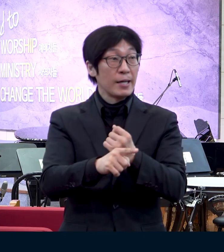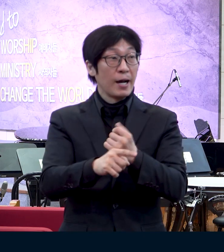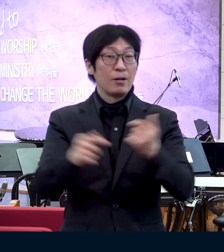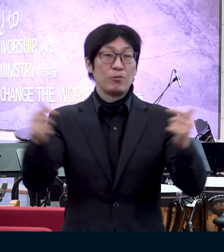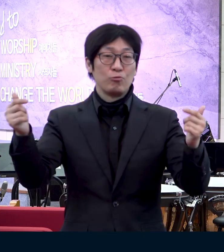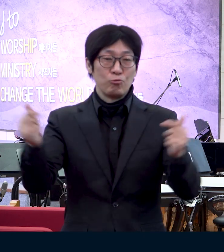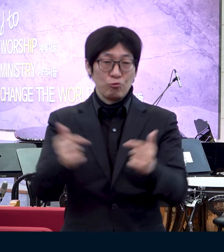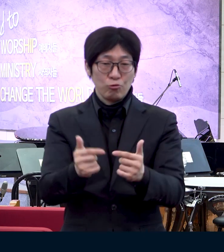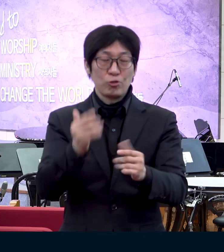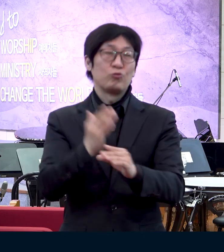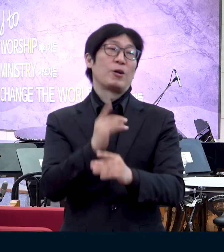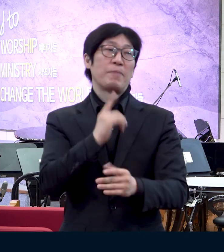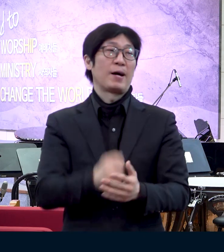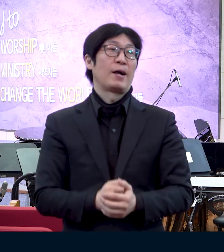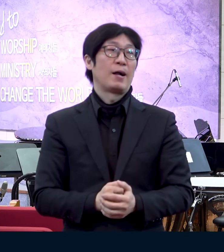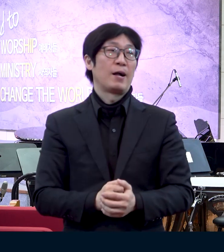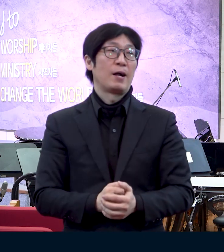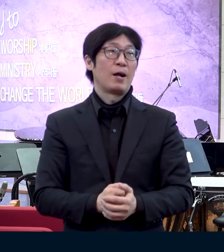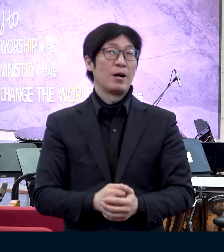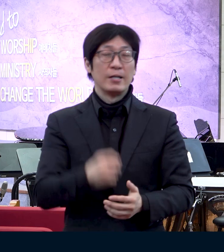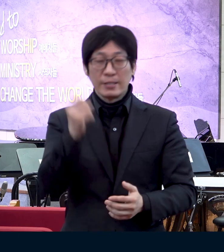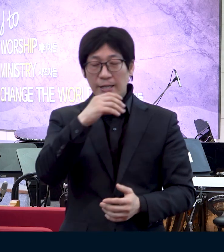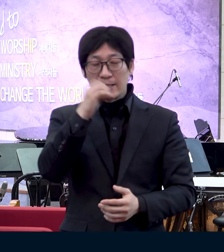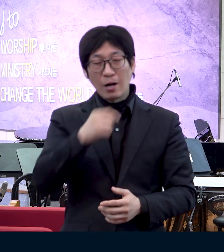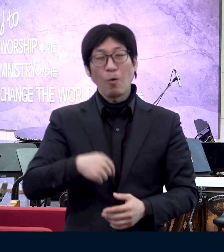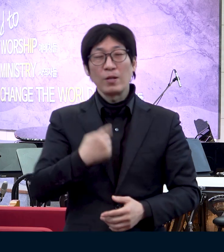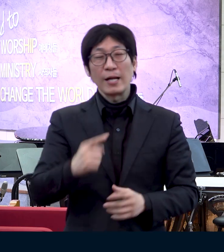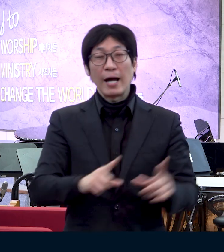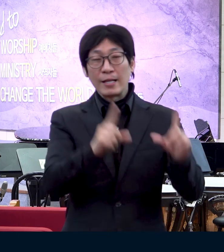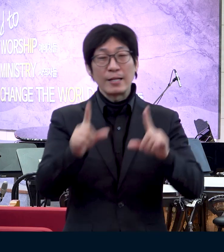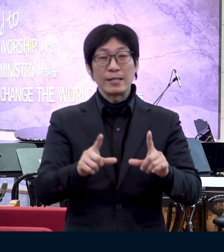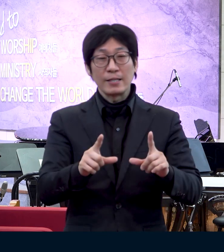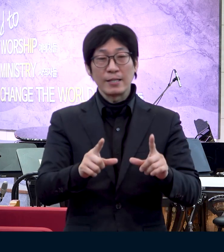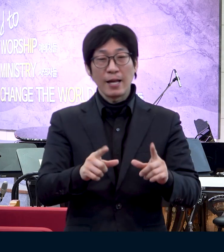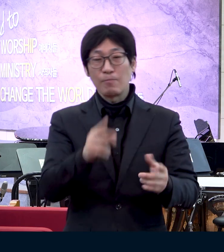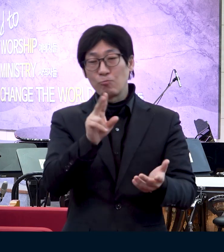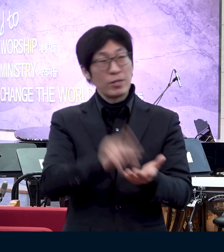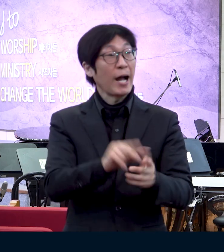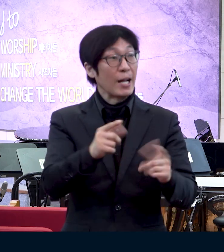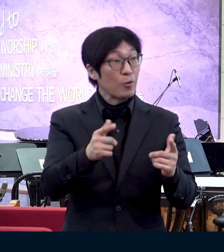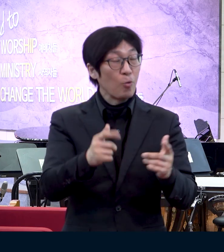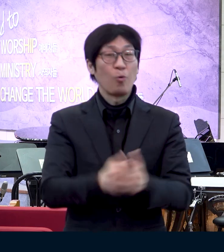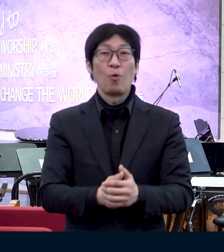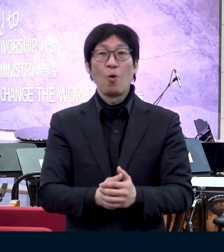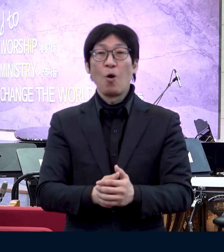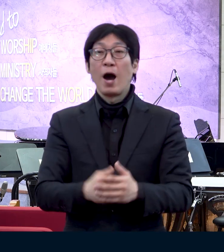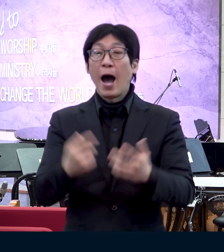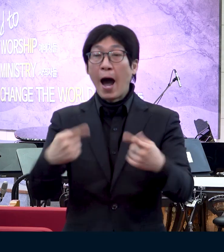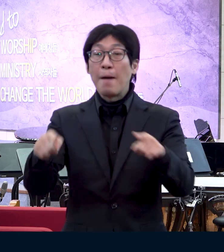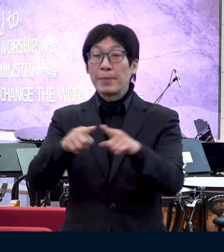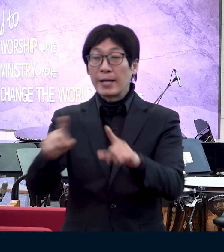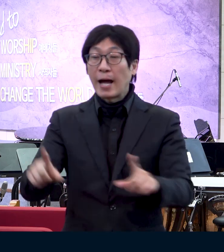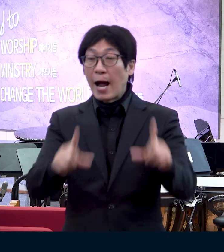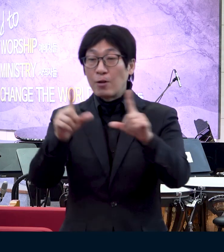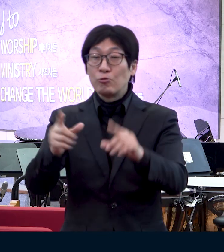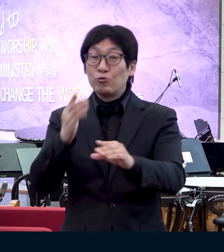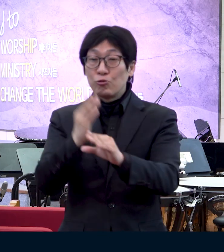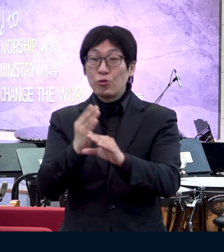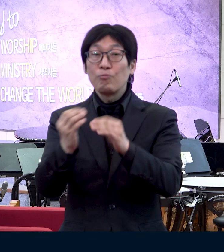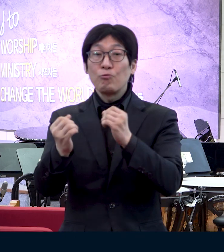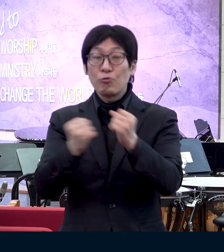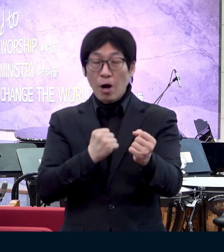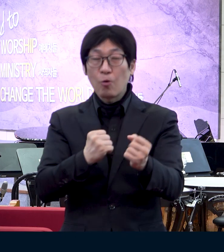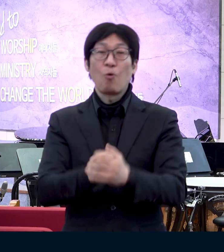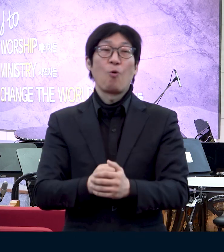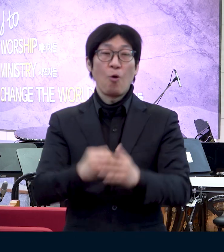더 문제예요. 단지 그냥 혼자 사는 사람은 그런 사람들한테만 이게 문제가 되는 것이 아니라 같이 산다고 하지만 그